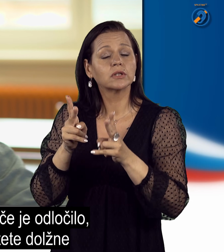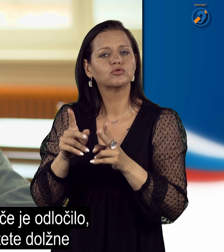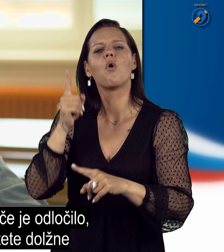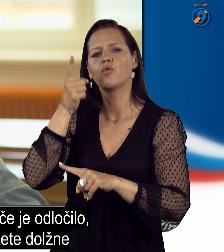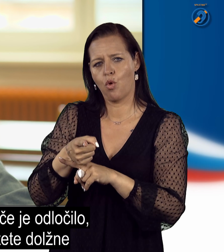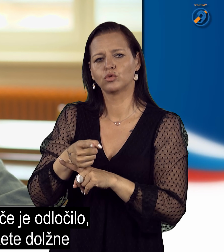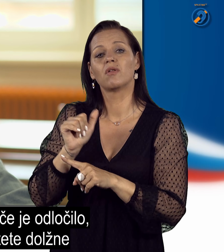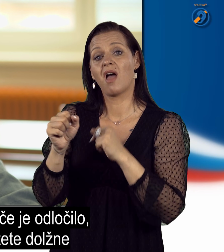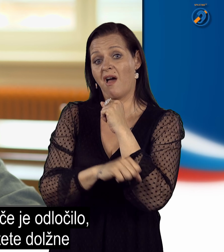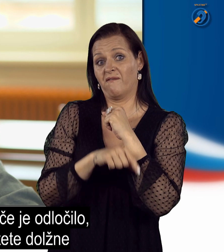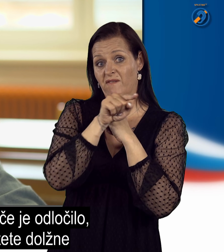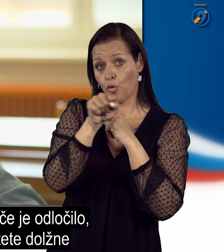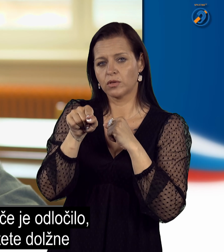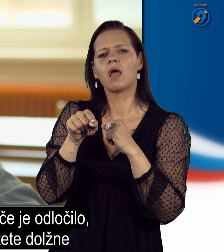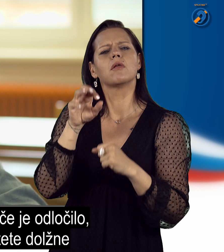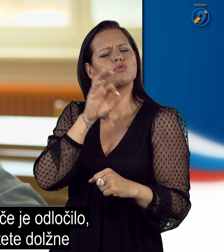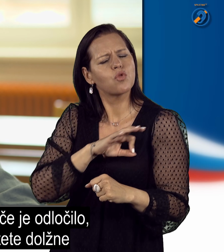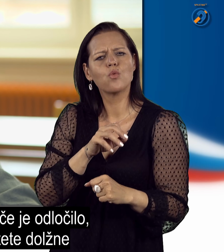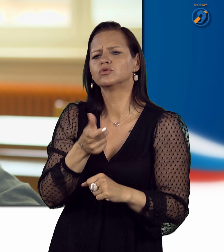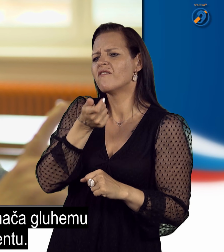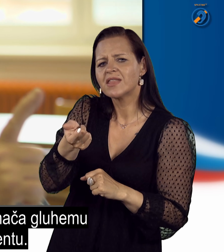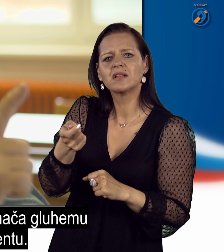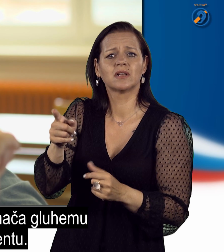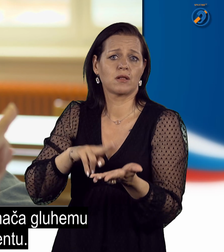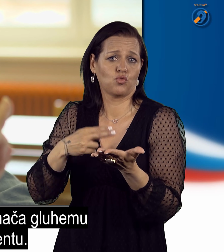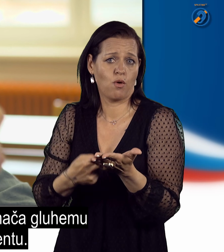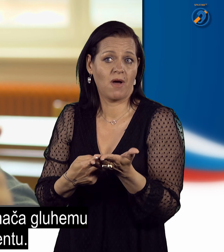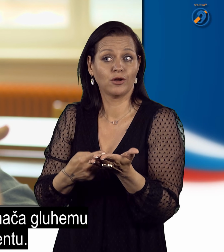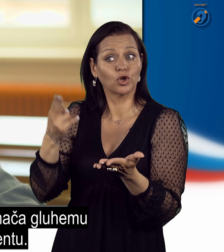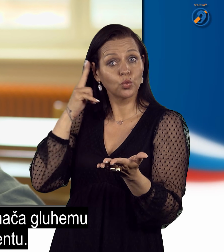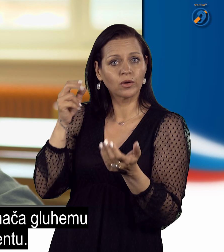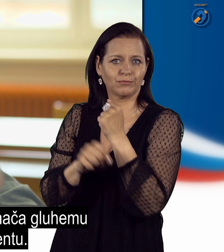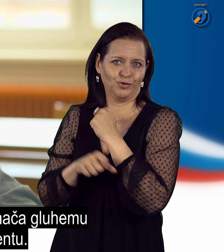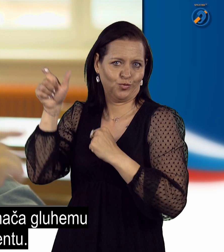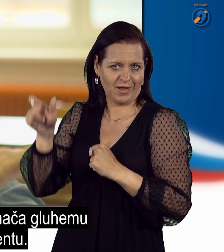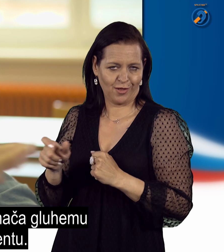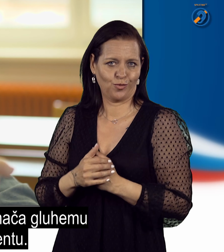Vrhovno sodišče je odločilo, da so fakultete dolžne financirati tolmača gluhemu študentu.